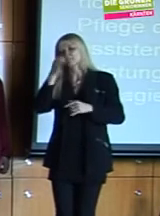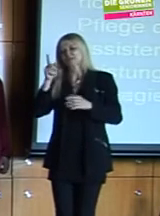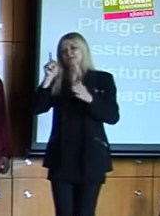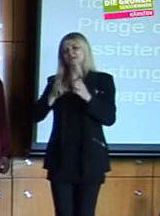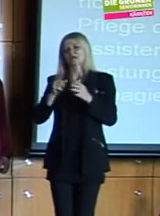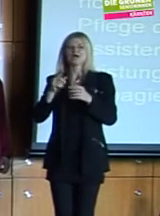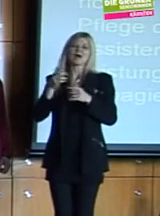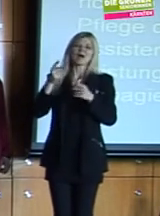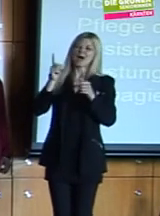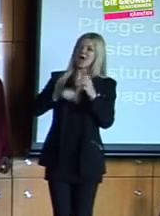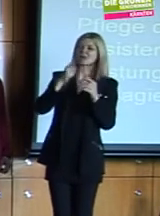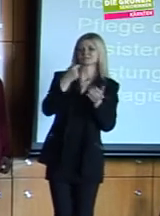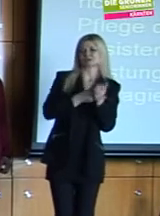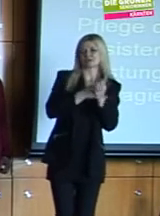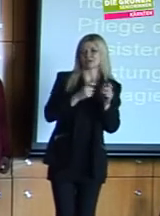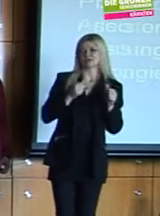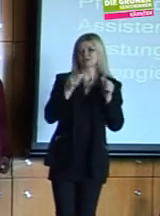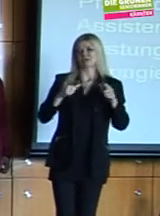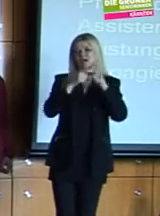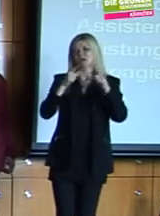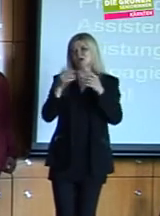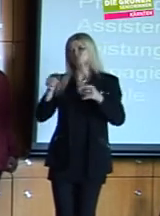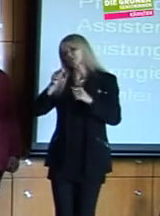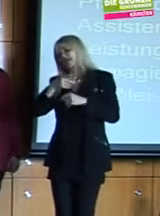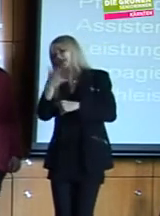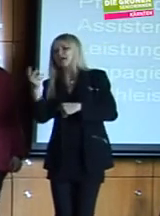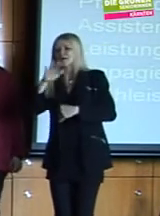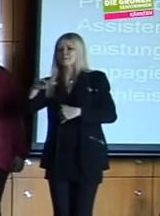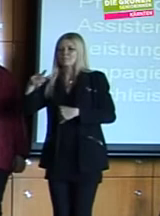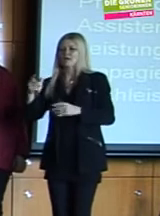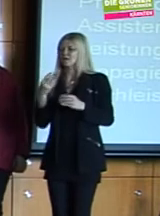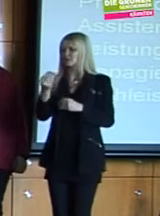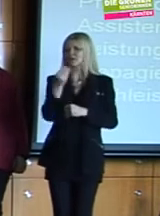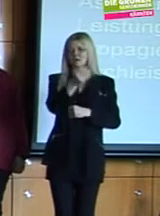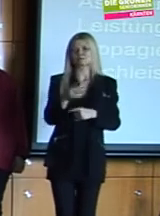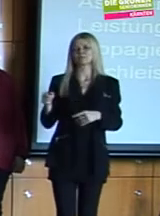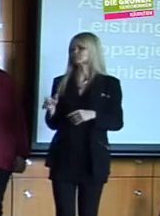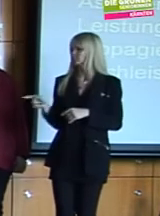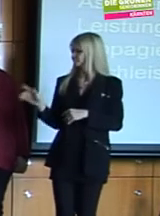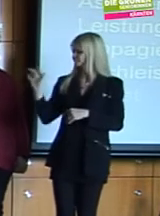besser gewesen wären, in manchen Bereichen einzusetzen. Denn was wir derzeit haben,